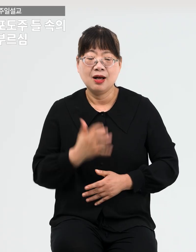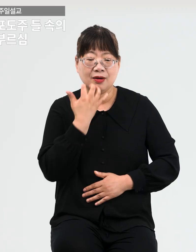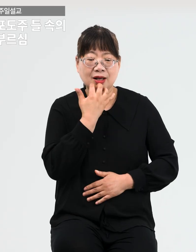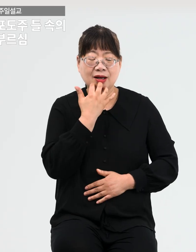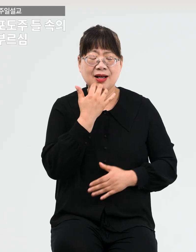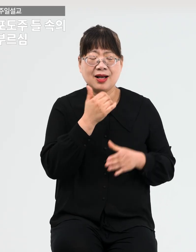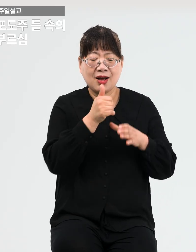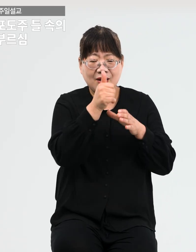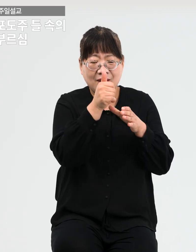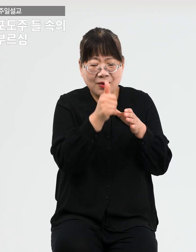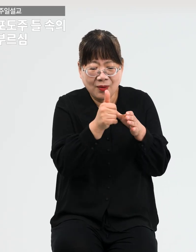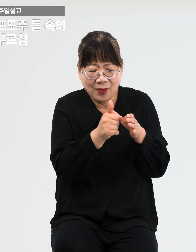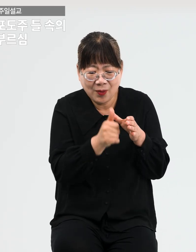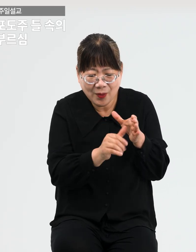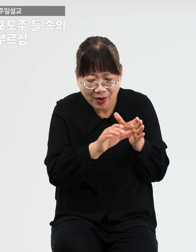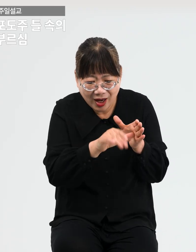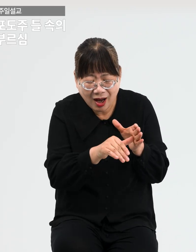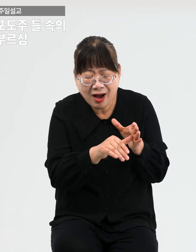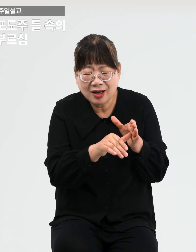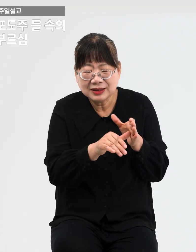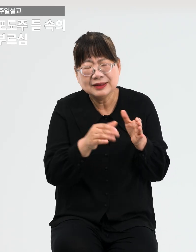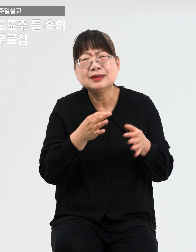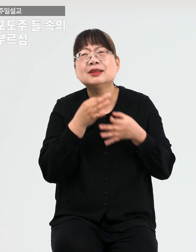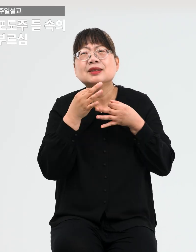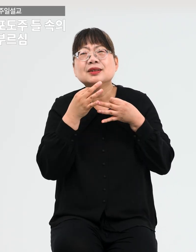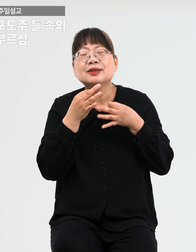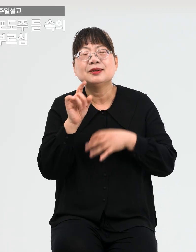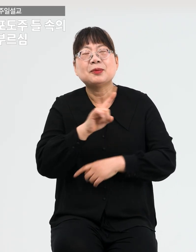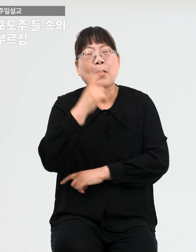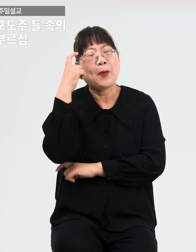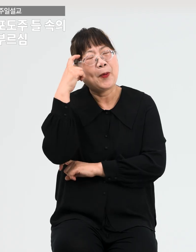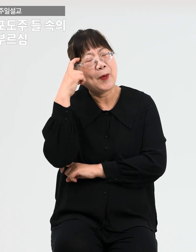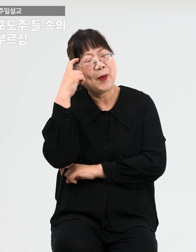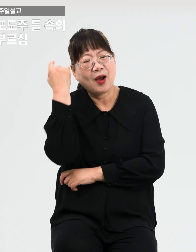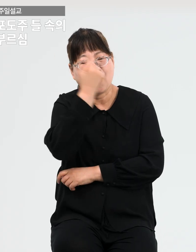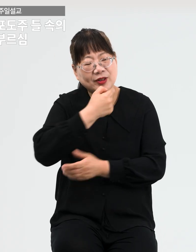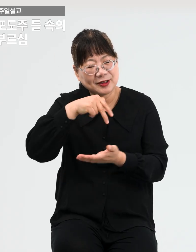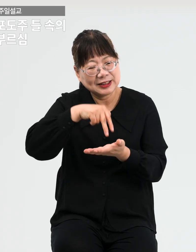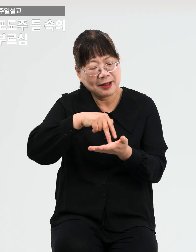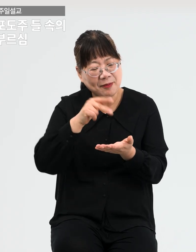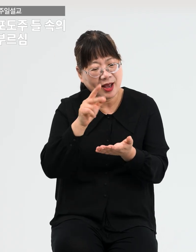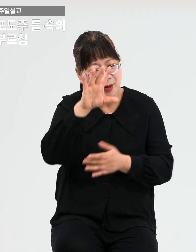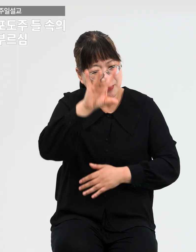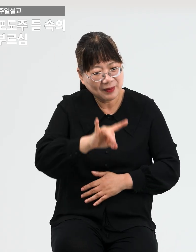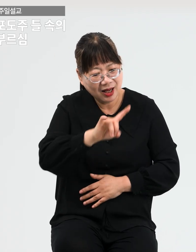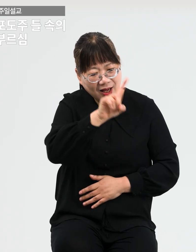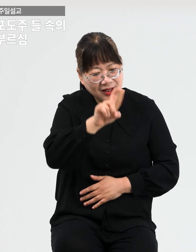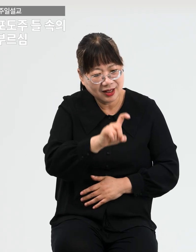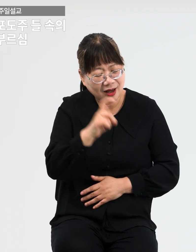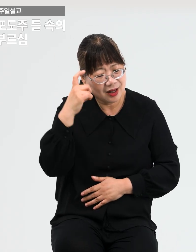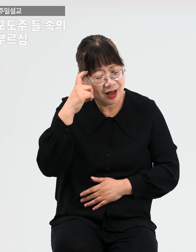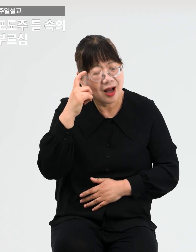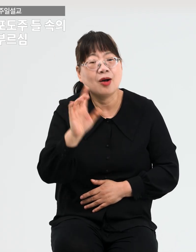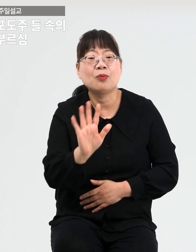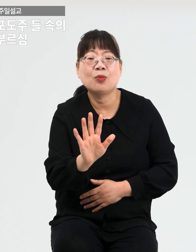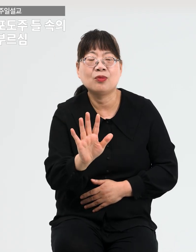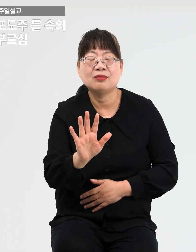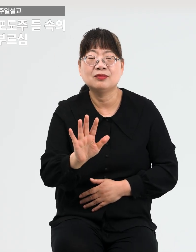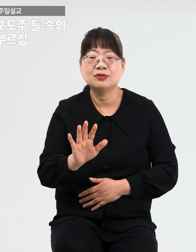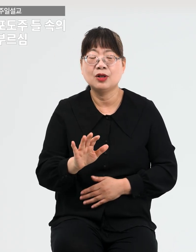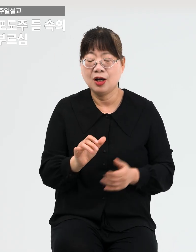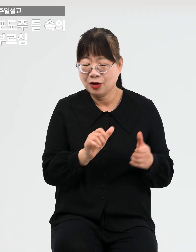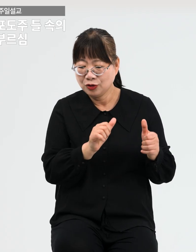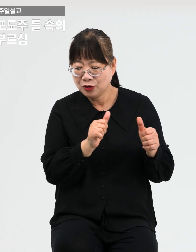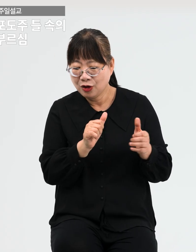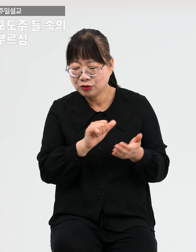베드로가 빠져들어갈 때 뭐라고 소리 질러야 체면이 설까? 그런 생각했을까요? 아니,